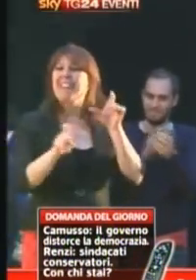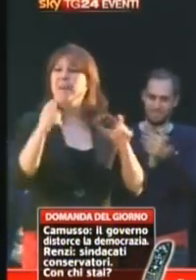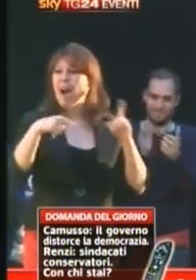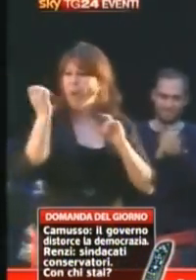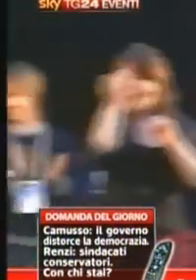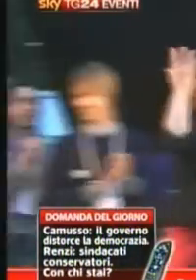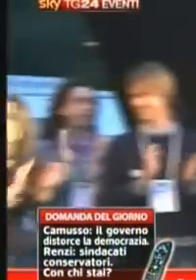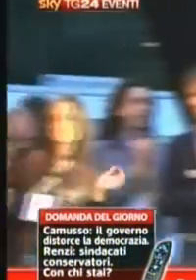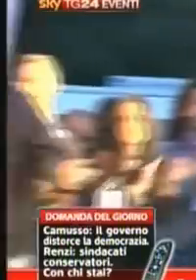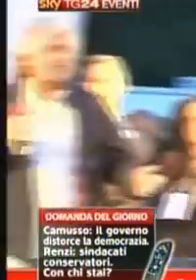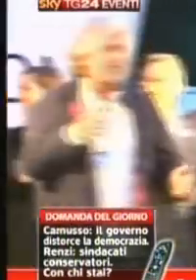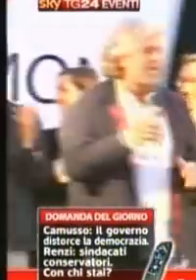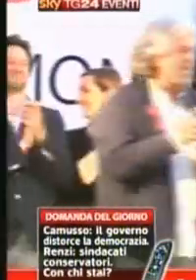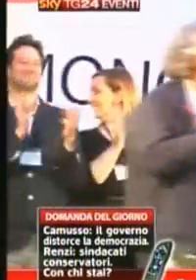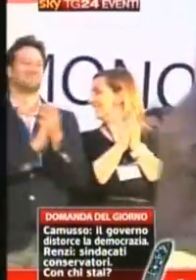Demagogo!